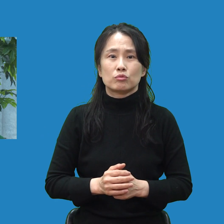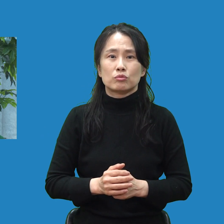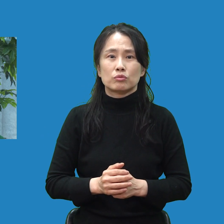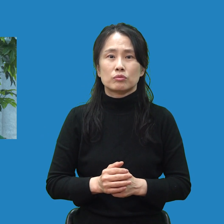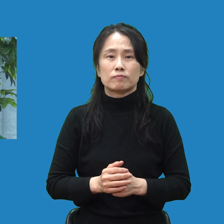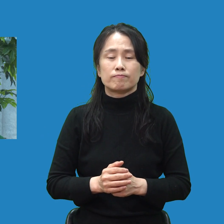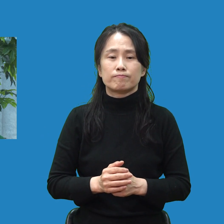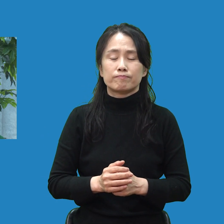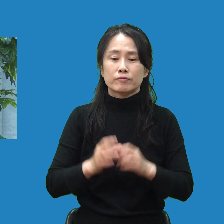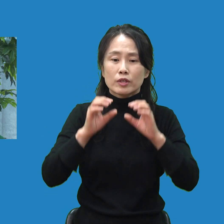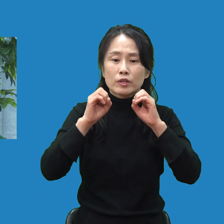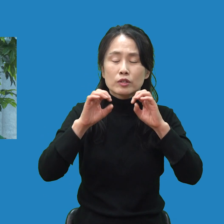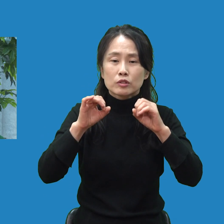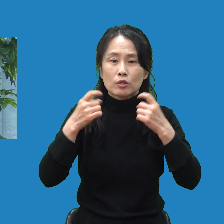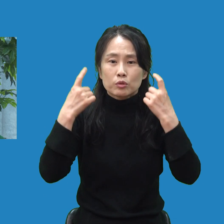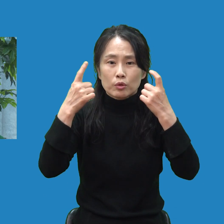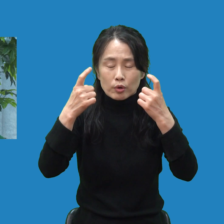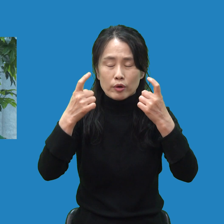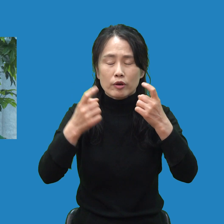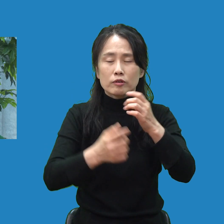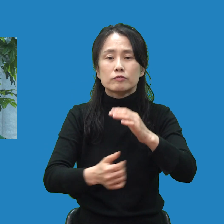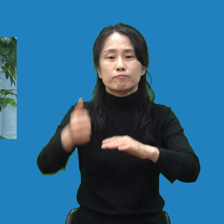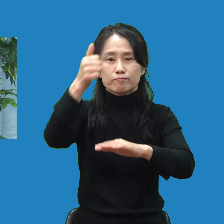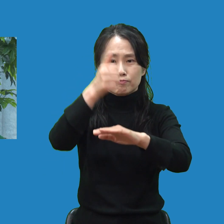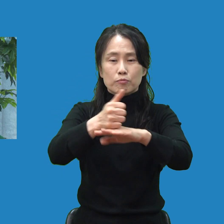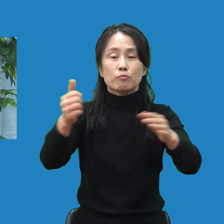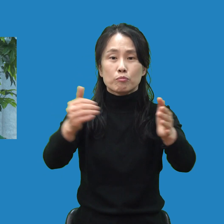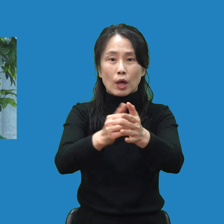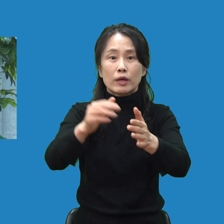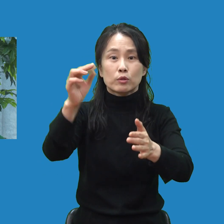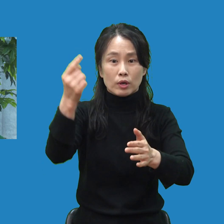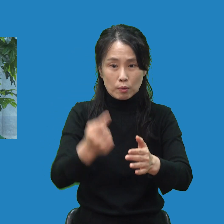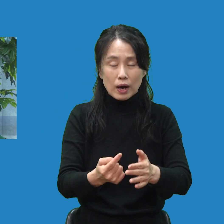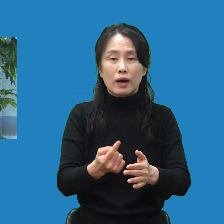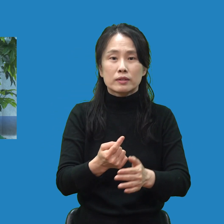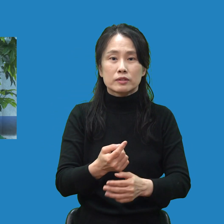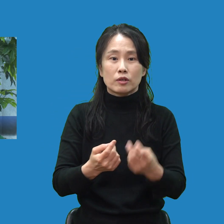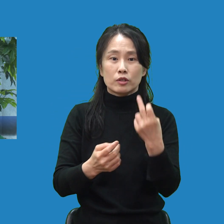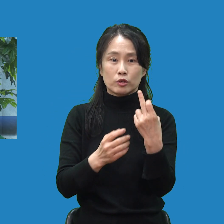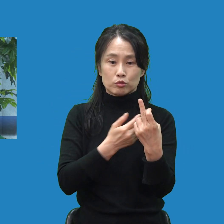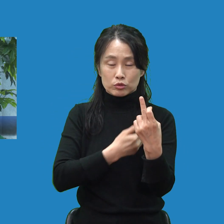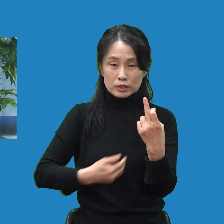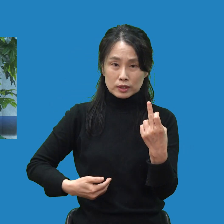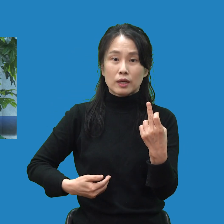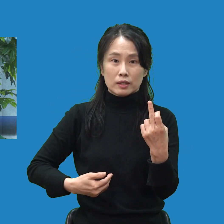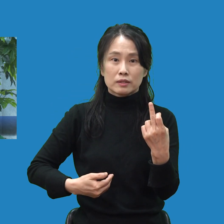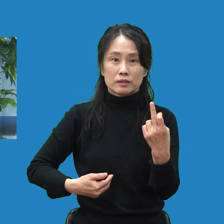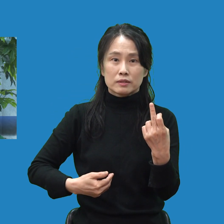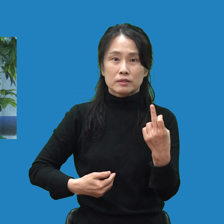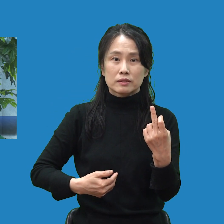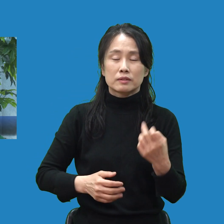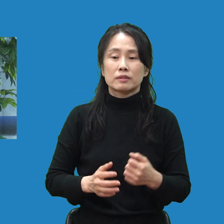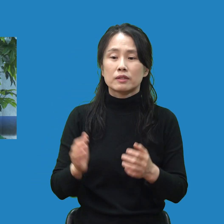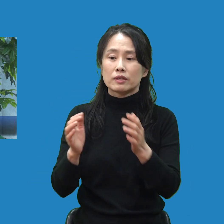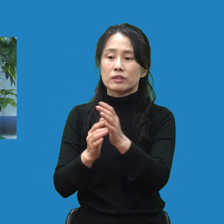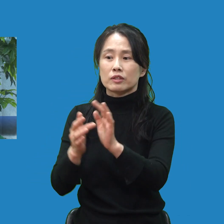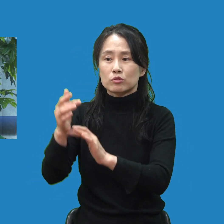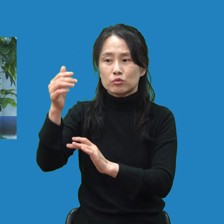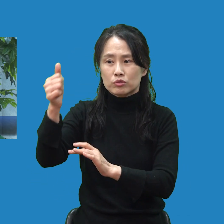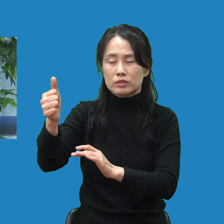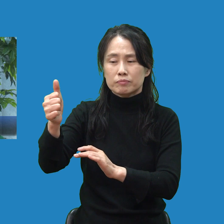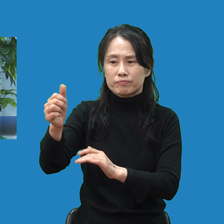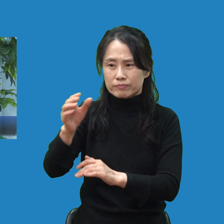성공적인 전도 여행을 다녀왔지만 12 제자들이 예수 제자로 살아가는 것이 만만한